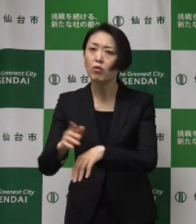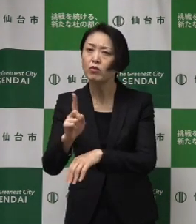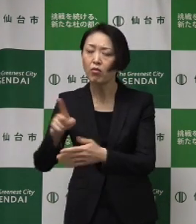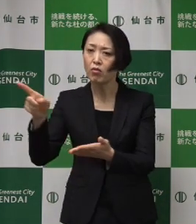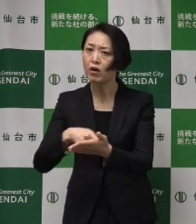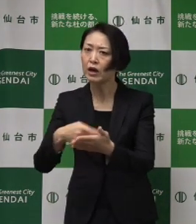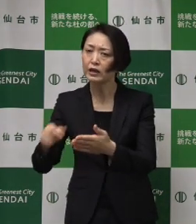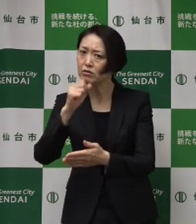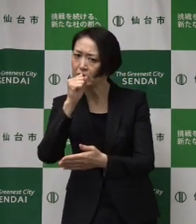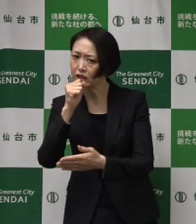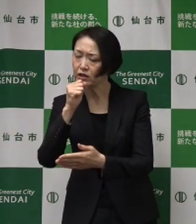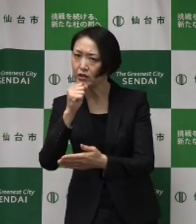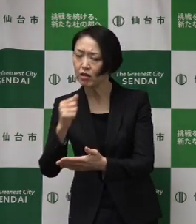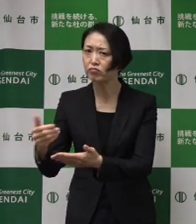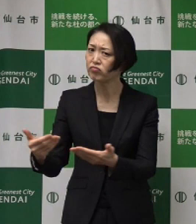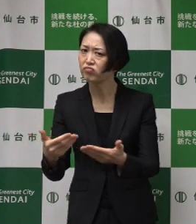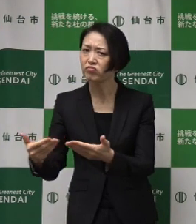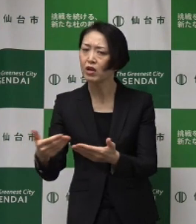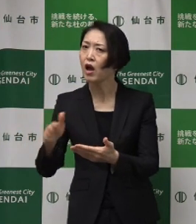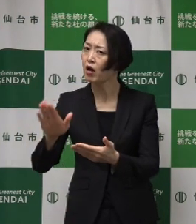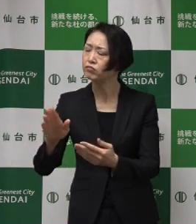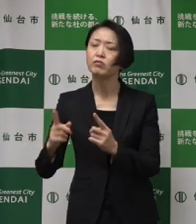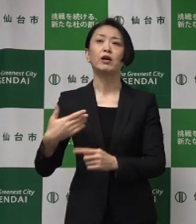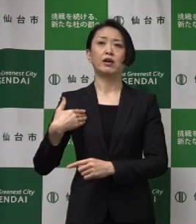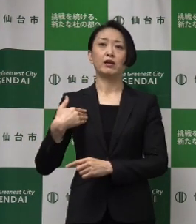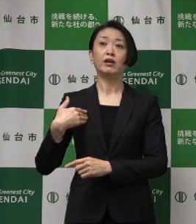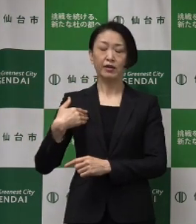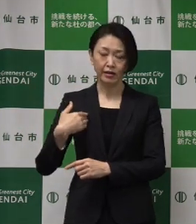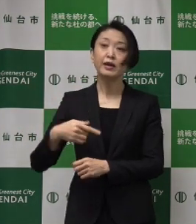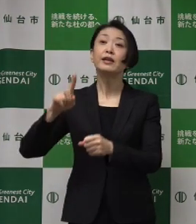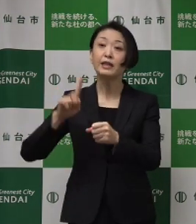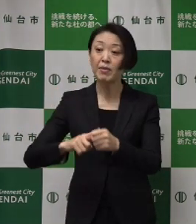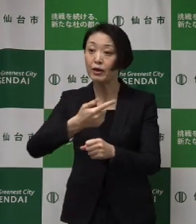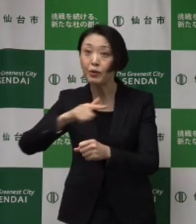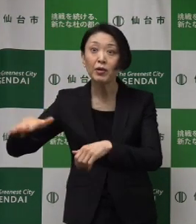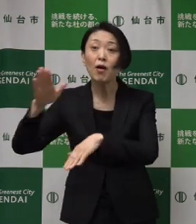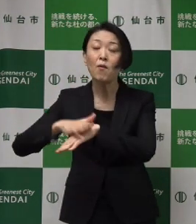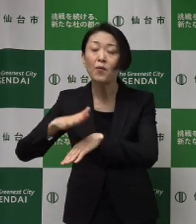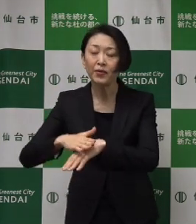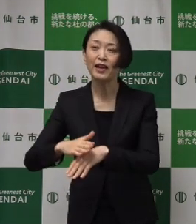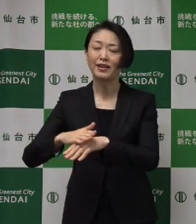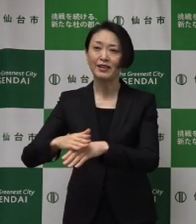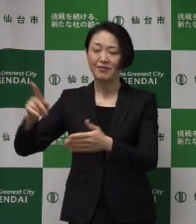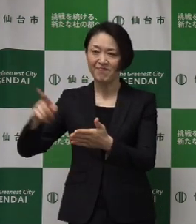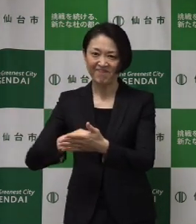くのか、いろいろなステージで、取り組みをしてもらいたい。そしてそのことがですね、